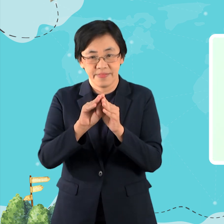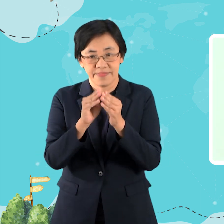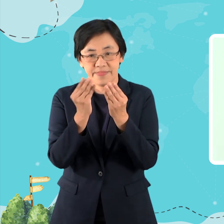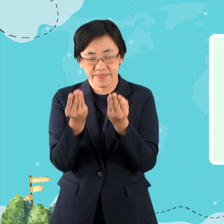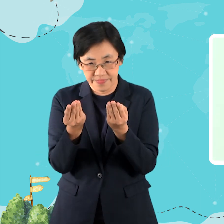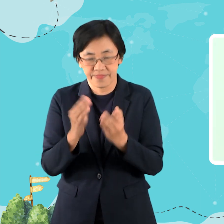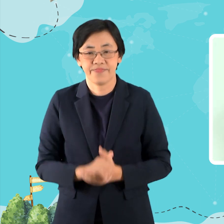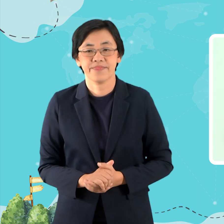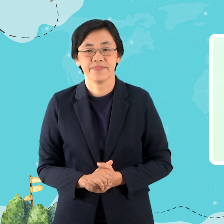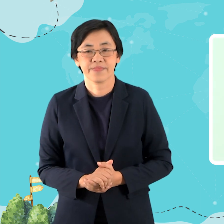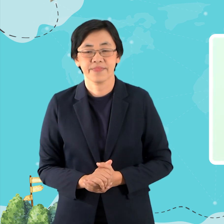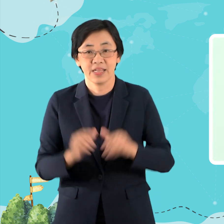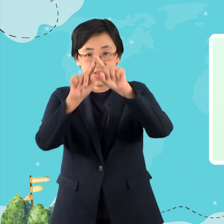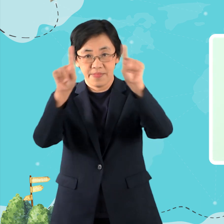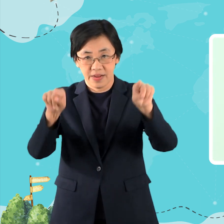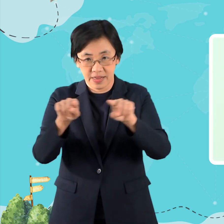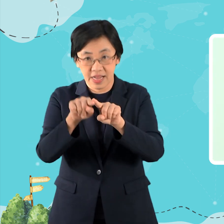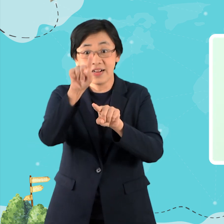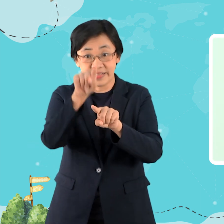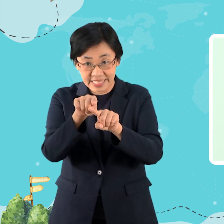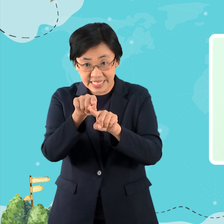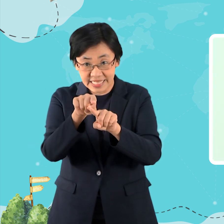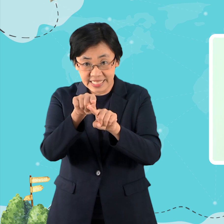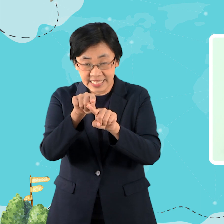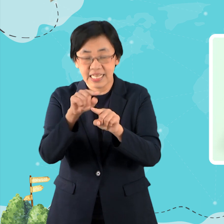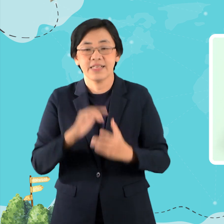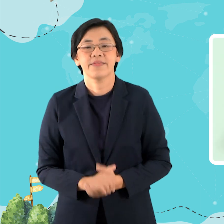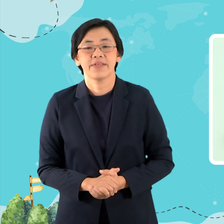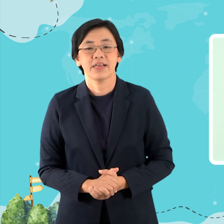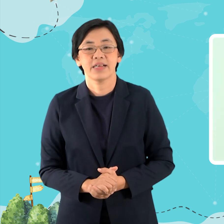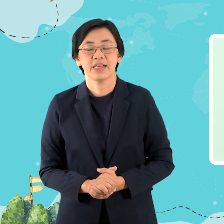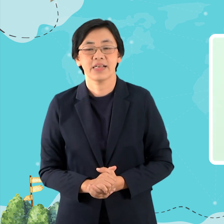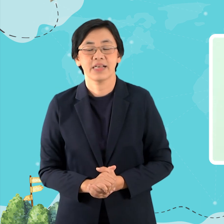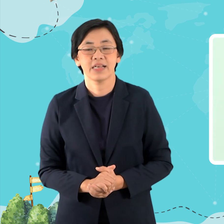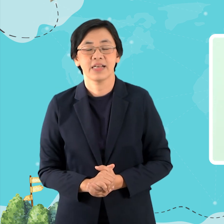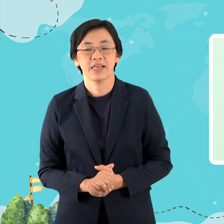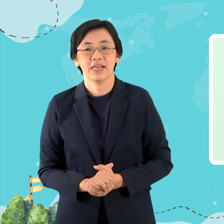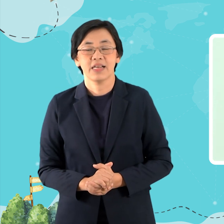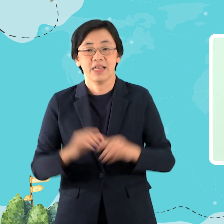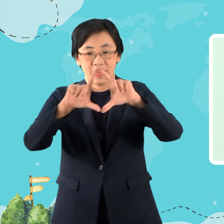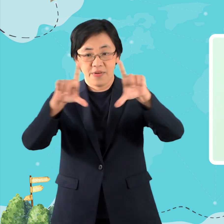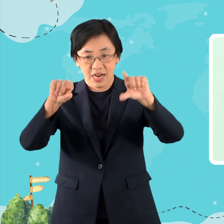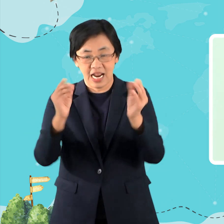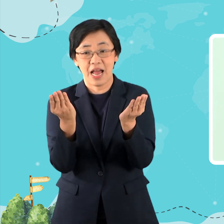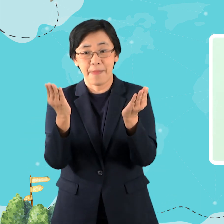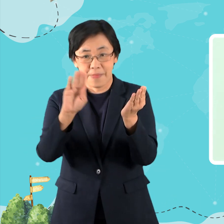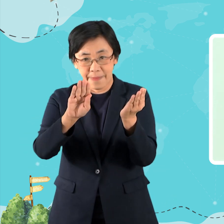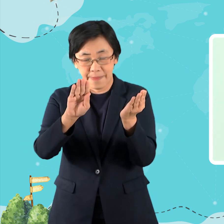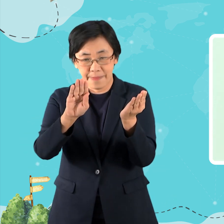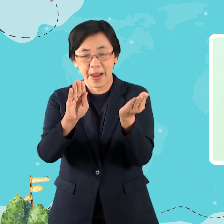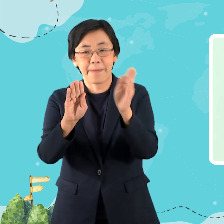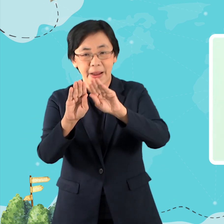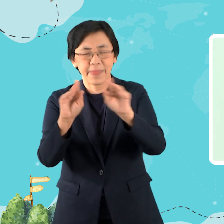างนะครับจากนั้นเปิดออกแล้วก็พับขอบเข้ามานะครับเหมือน